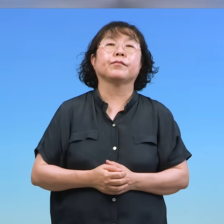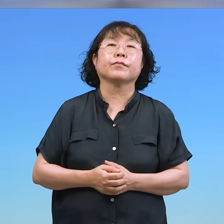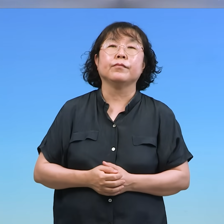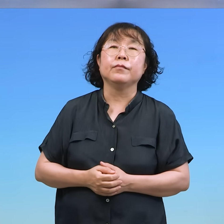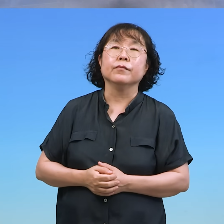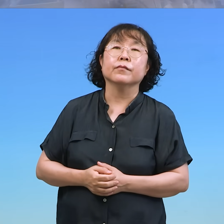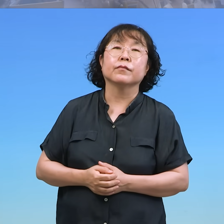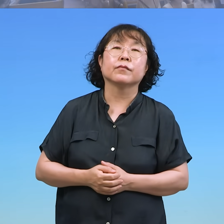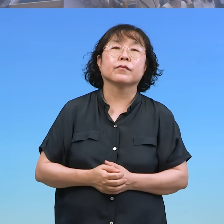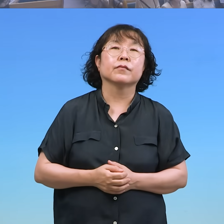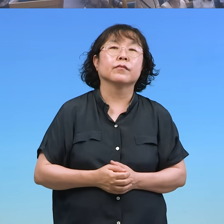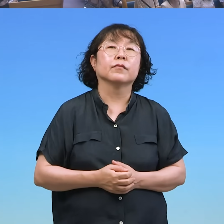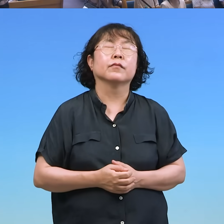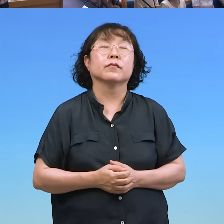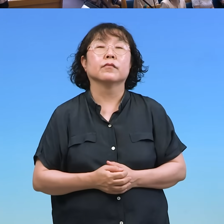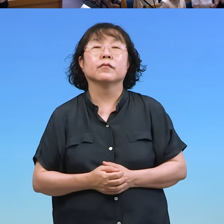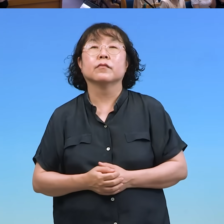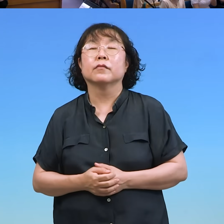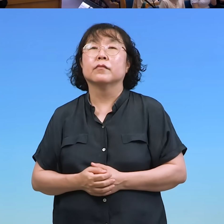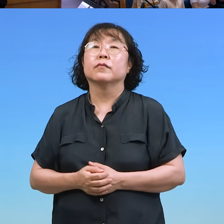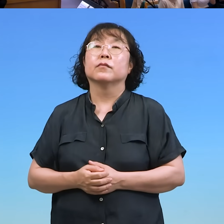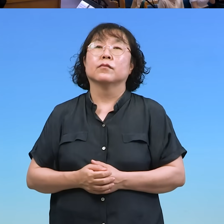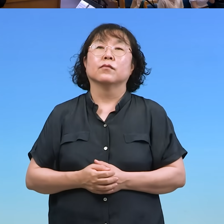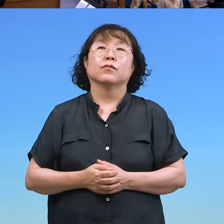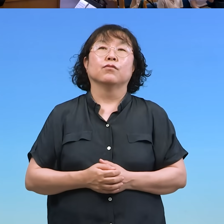난 몰라요.